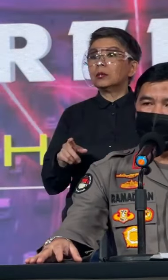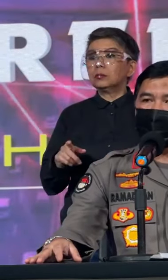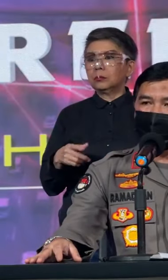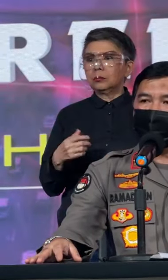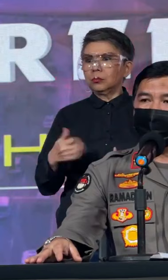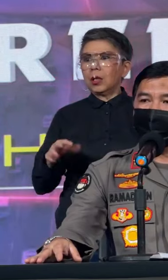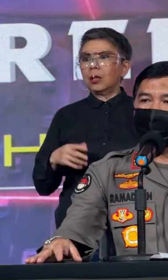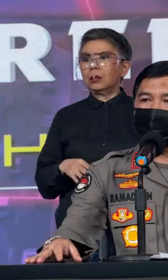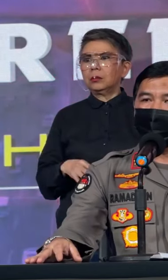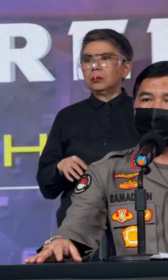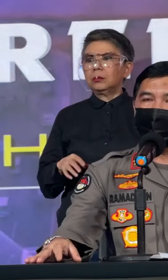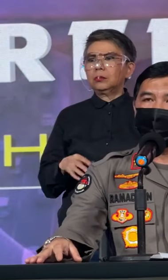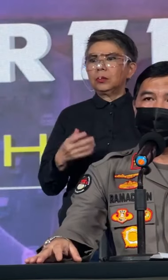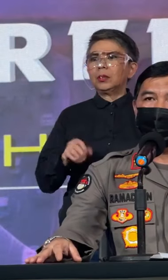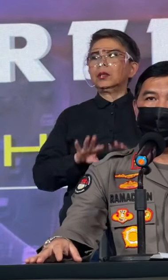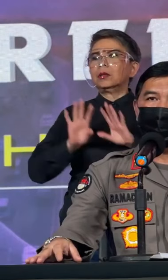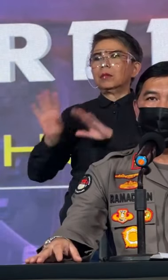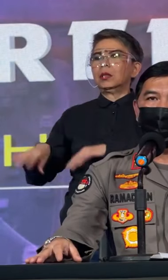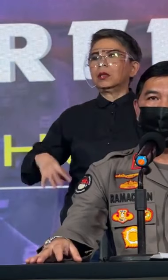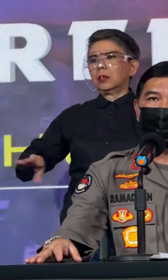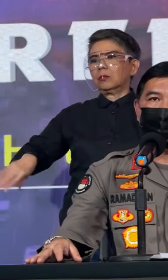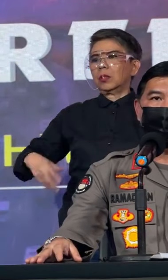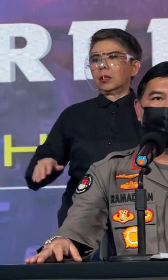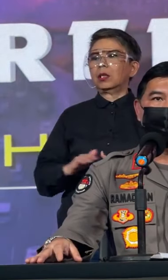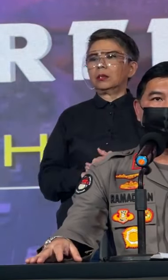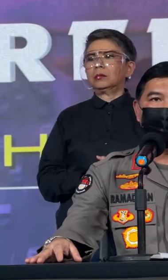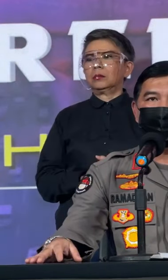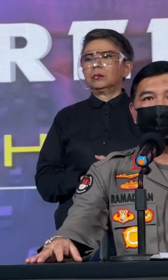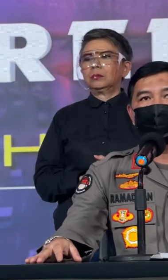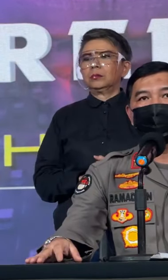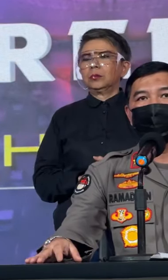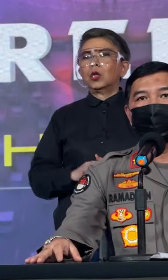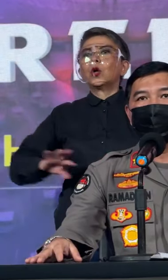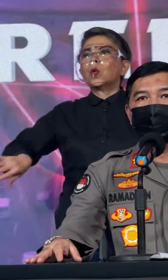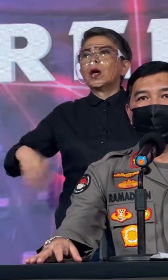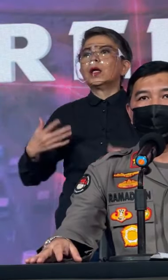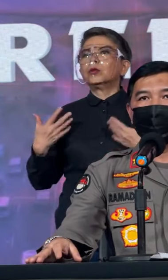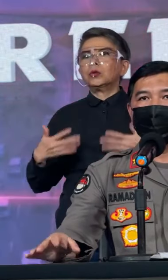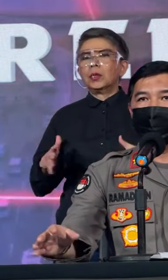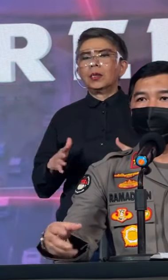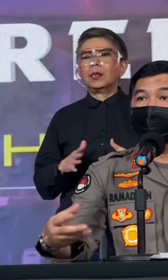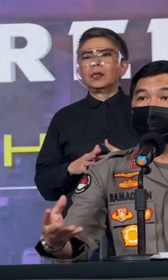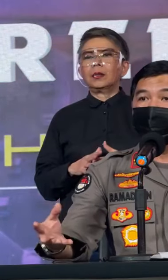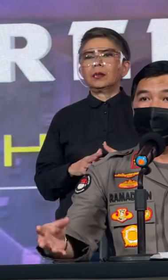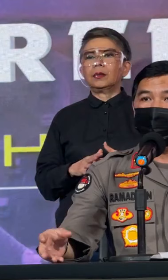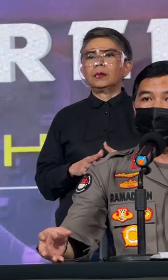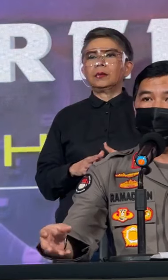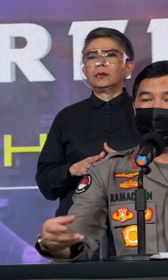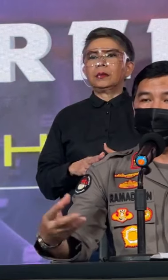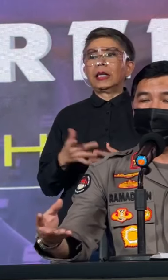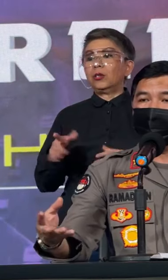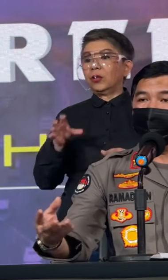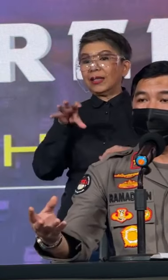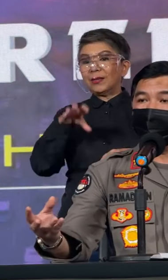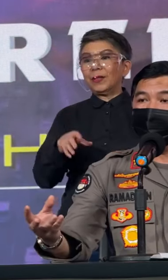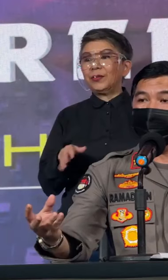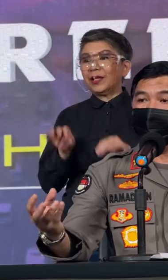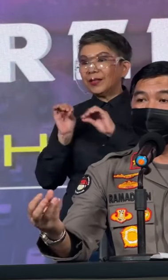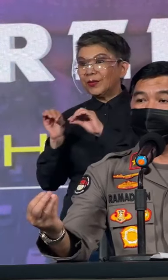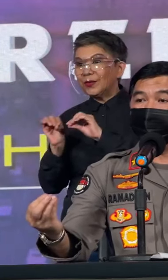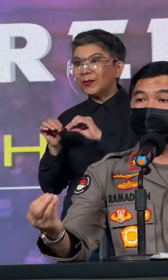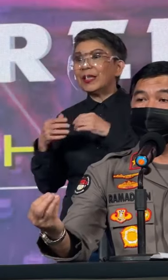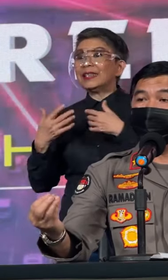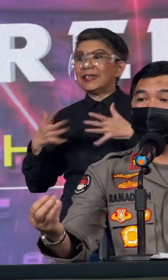Udah dikembalikan ke keluarganya. Jadi pihak keluarganya itu ya, karena memang dibina, kita